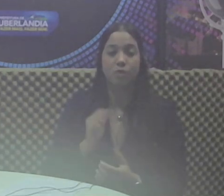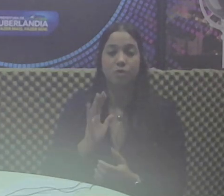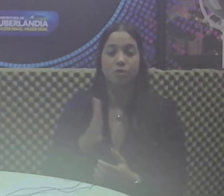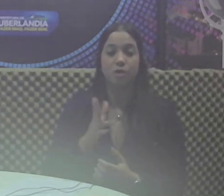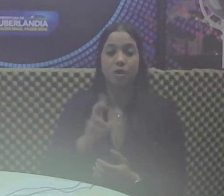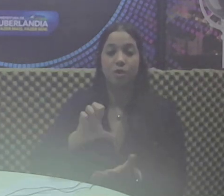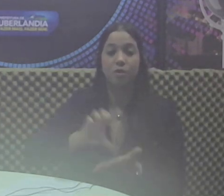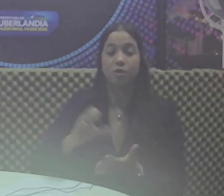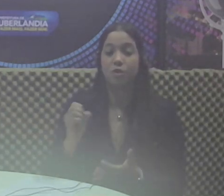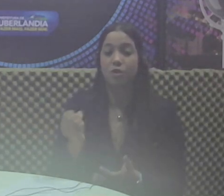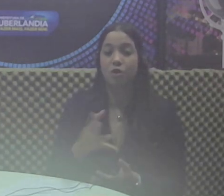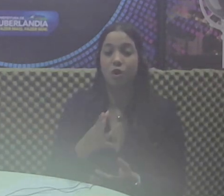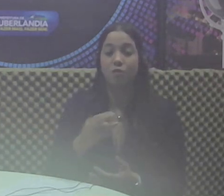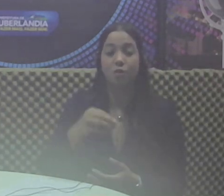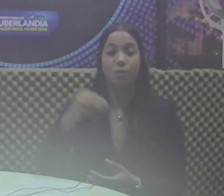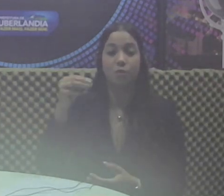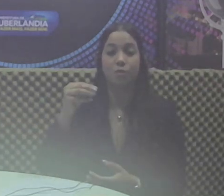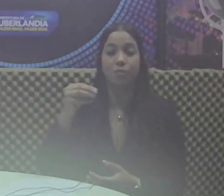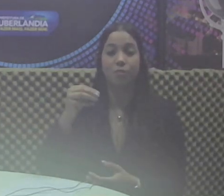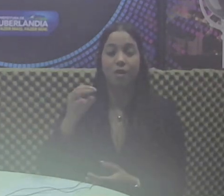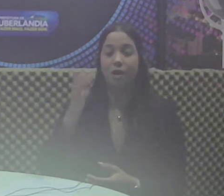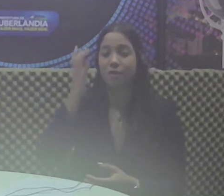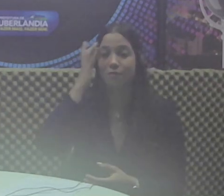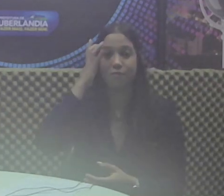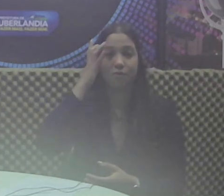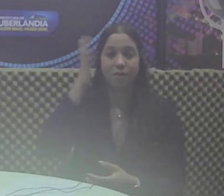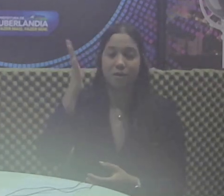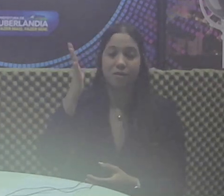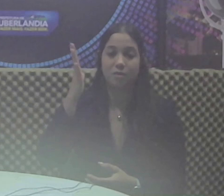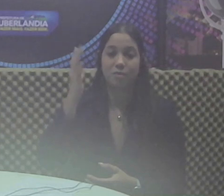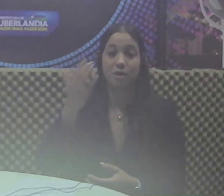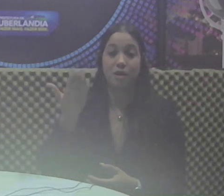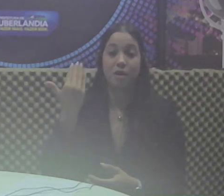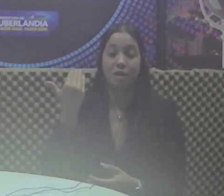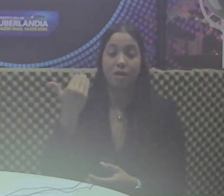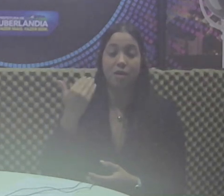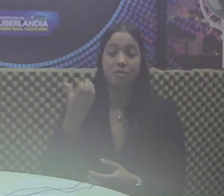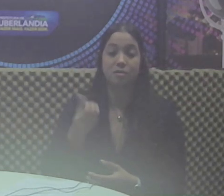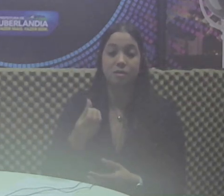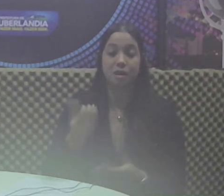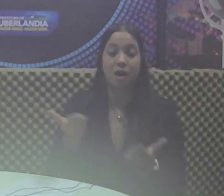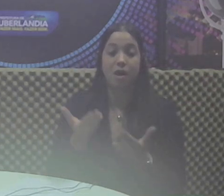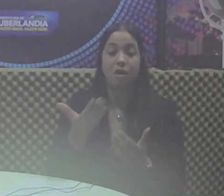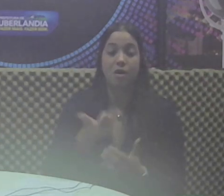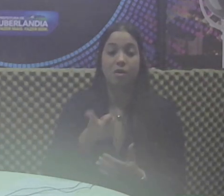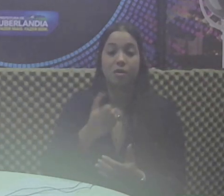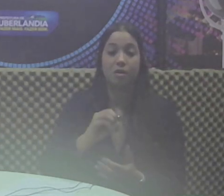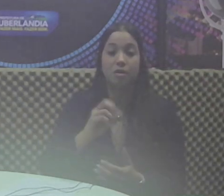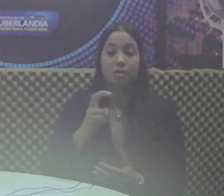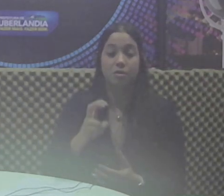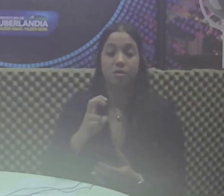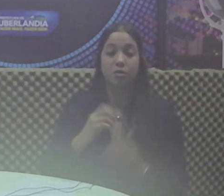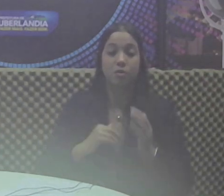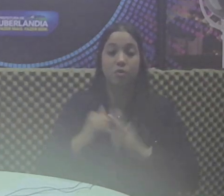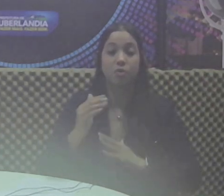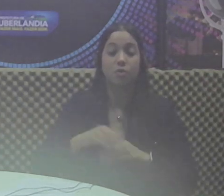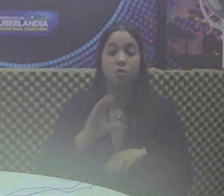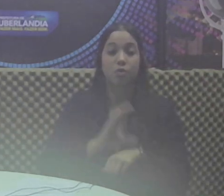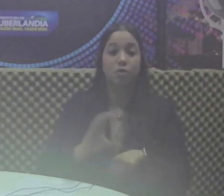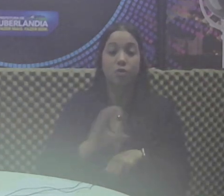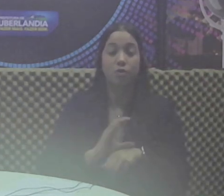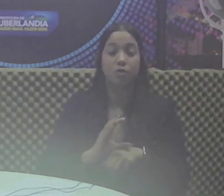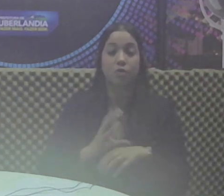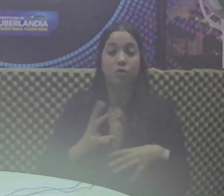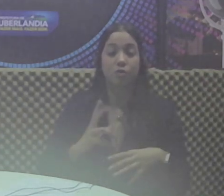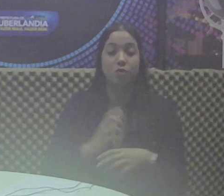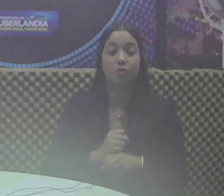unidade novinha no Morumbi. Essa receita não tem erro. Só de cursos profissionalizantes, saltamos de 6 para 105,